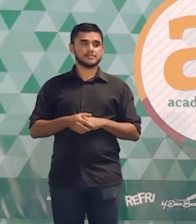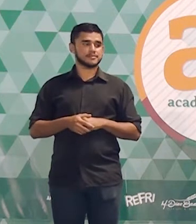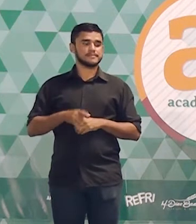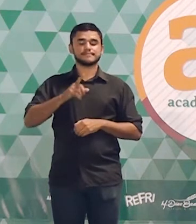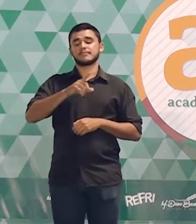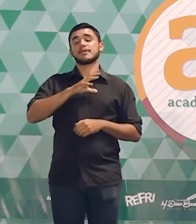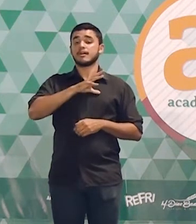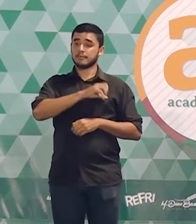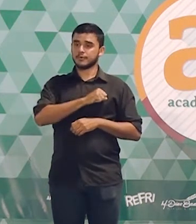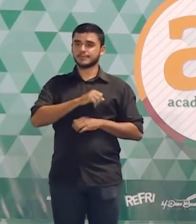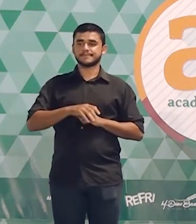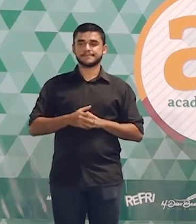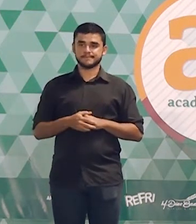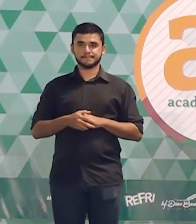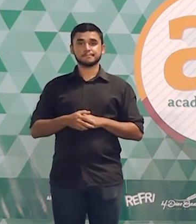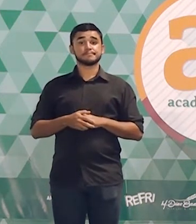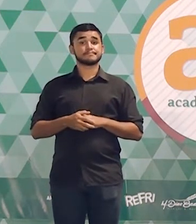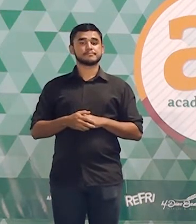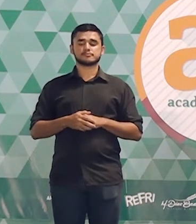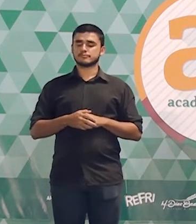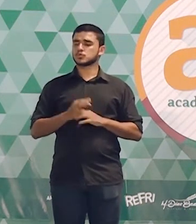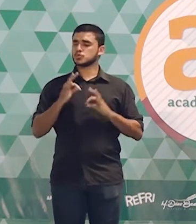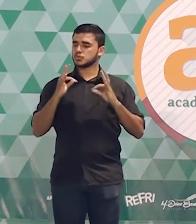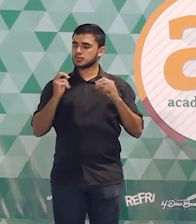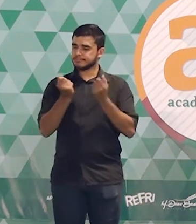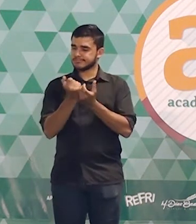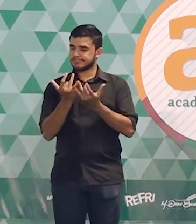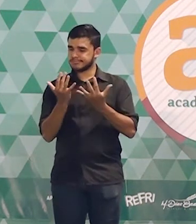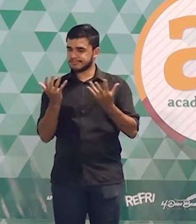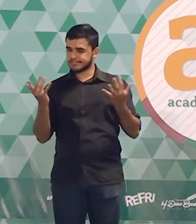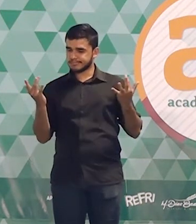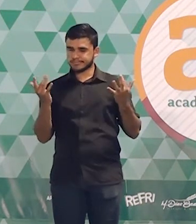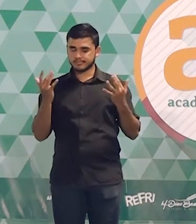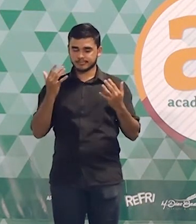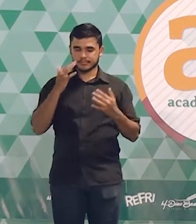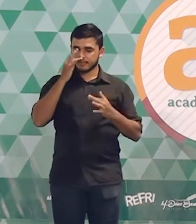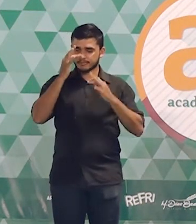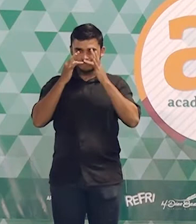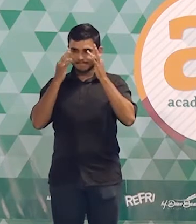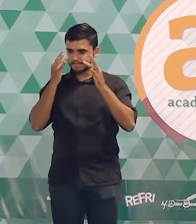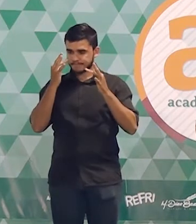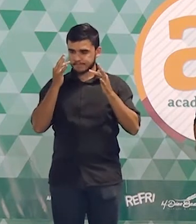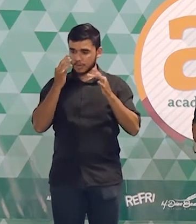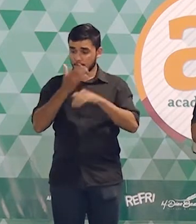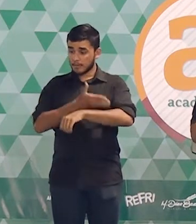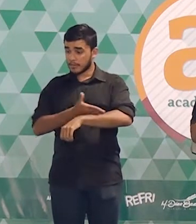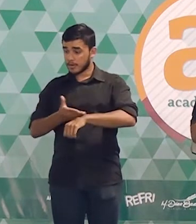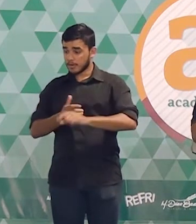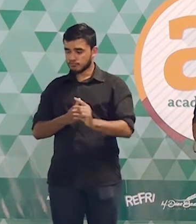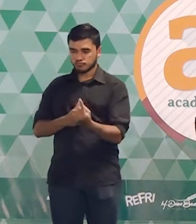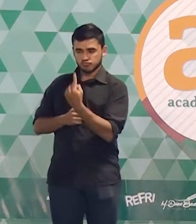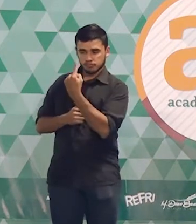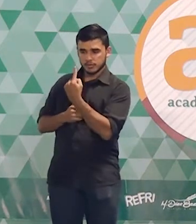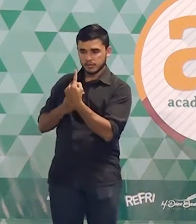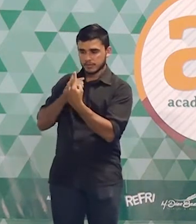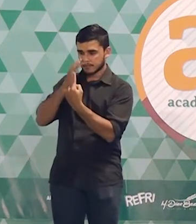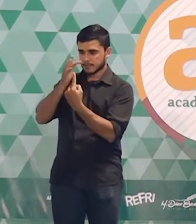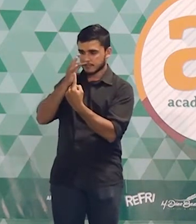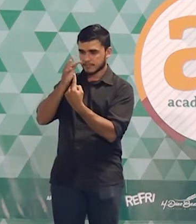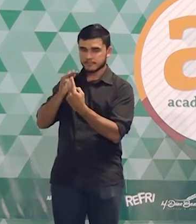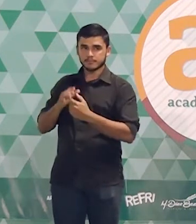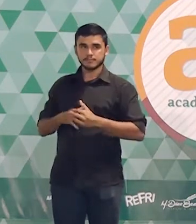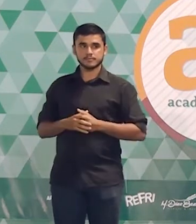O amor, dentre as rosas brancas, uma flor penetrante. Gostei